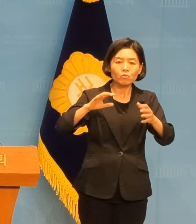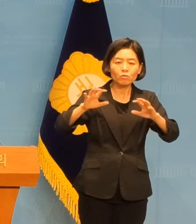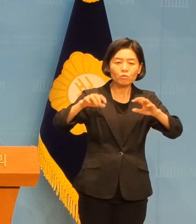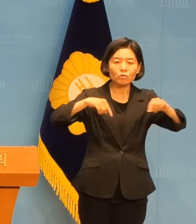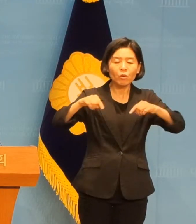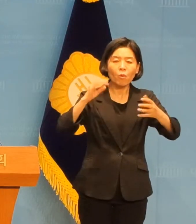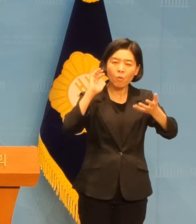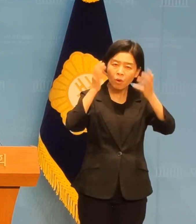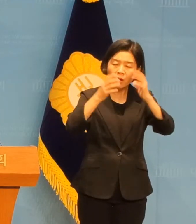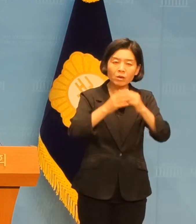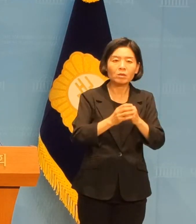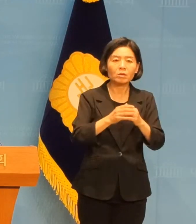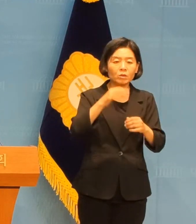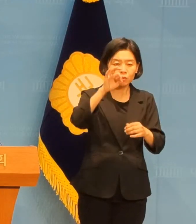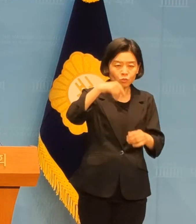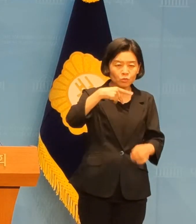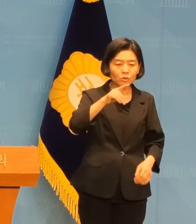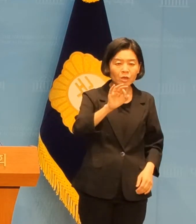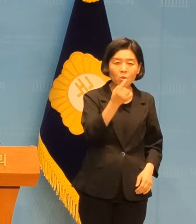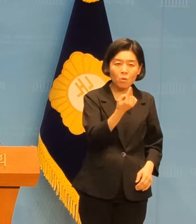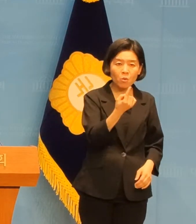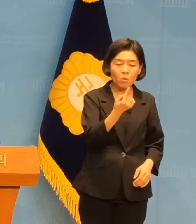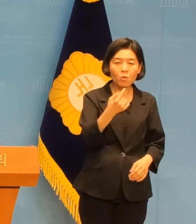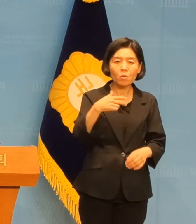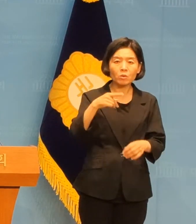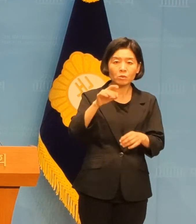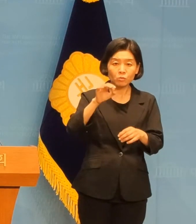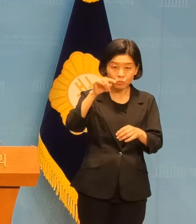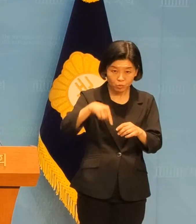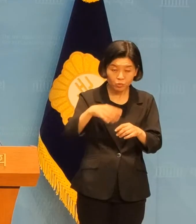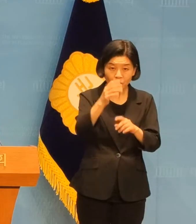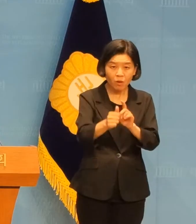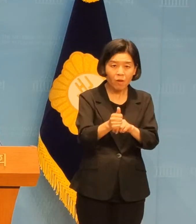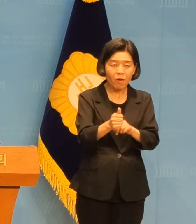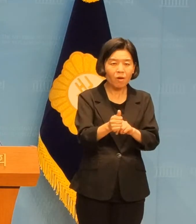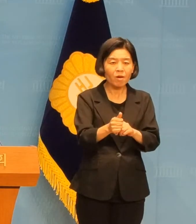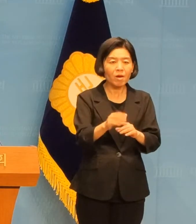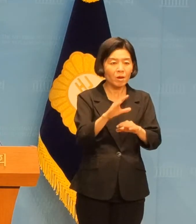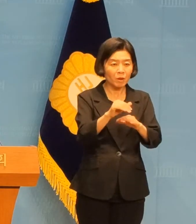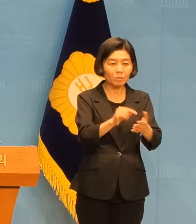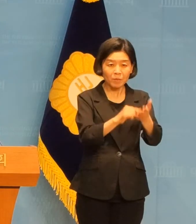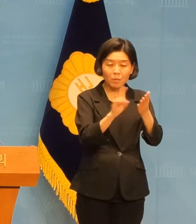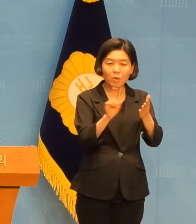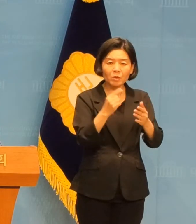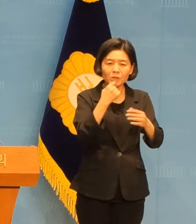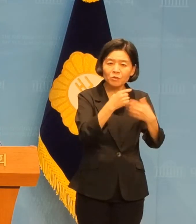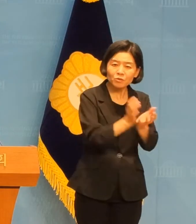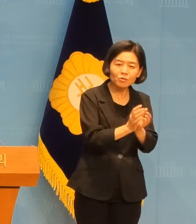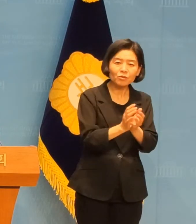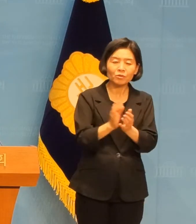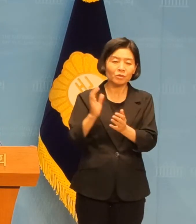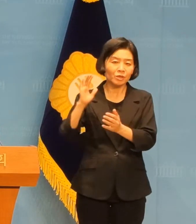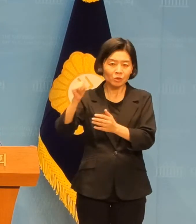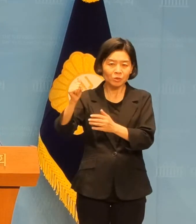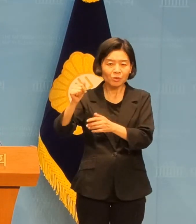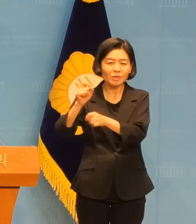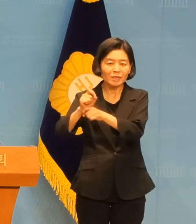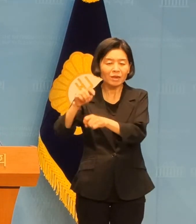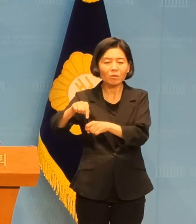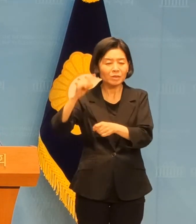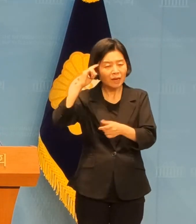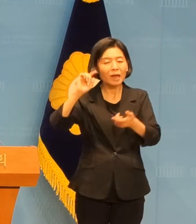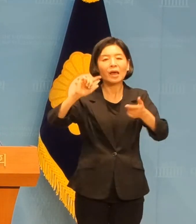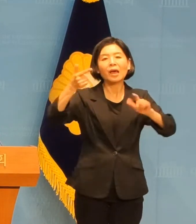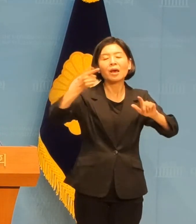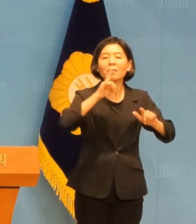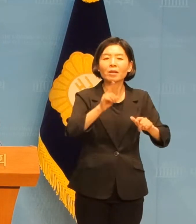대통령실 정무수석은 방송에서 민주당의 속도와 온도에 차이가 난다고 말했습니다. 이재명 대통령이 자신에게